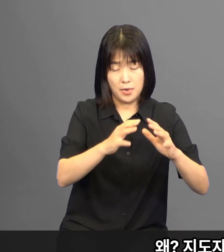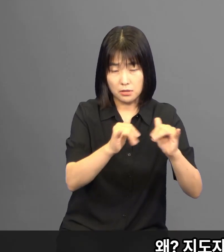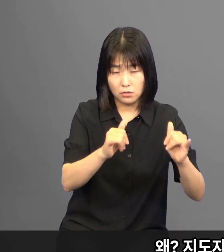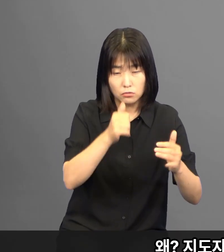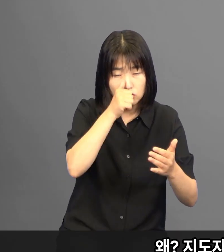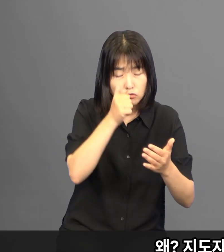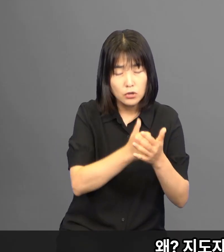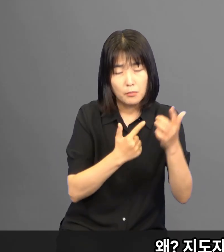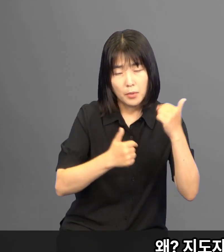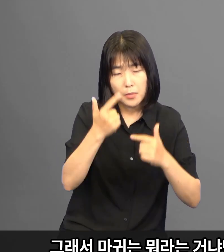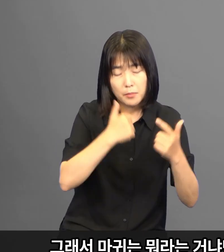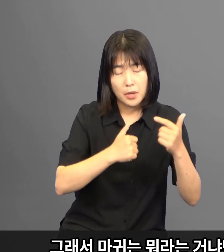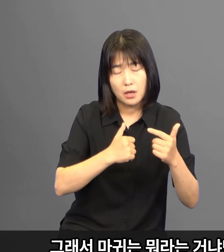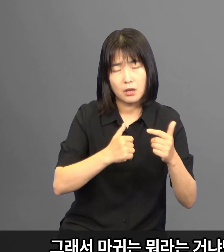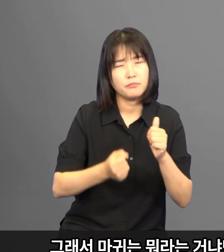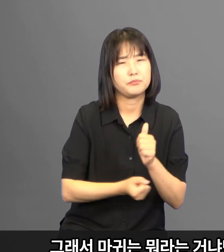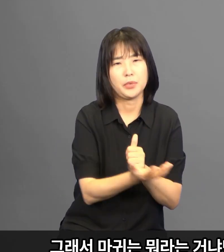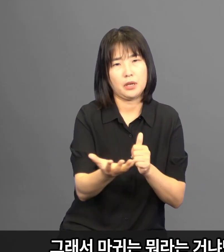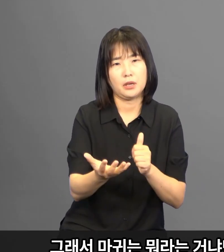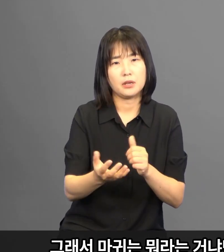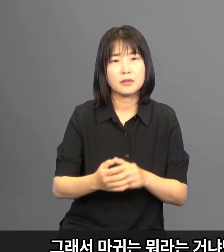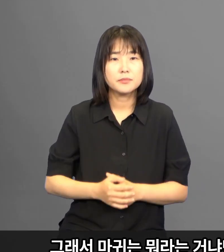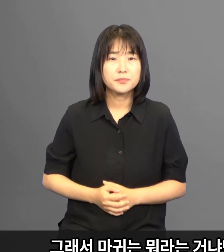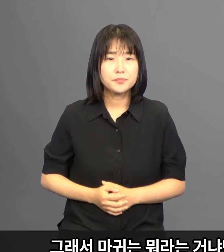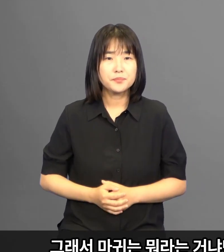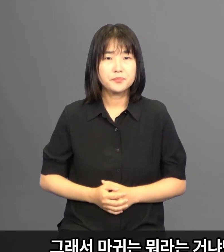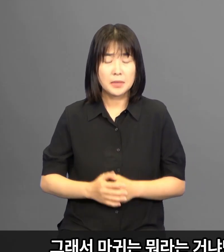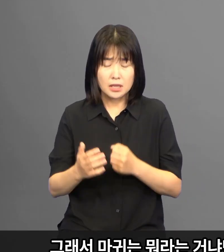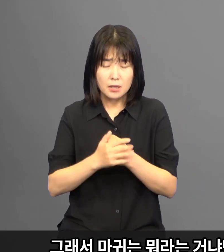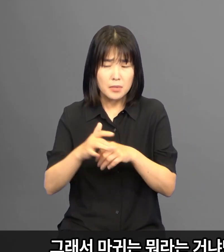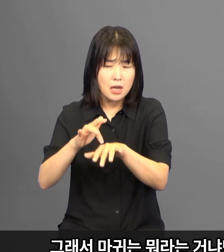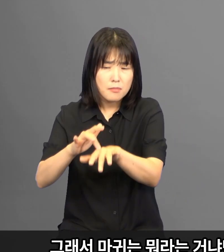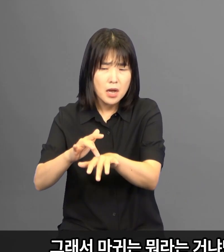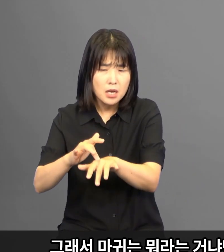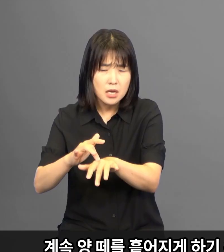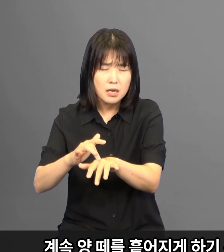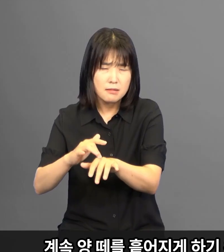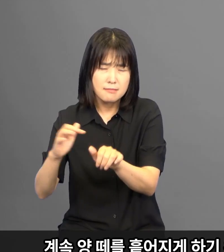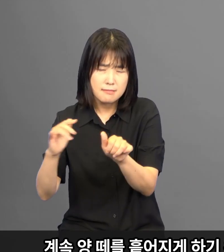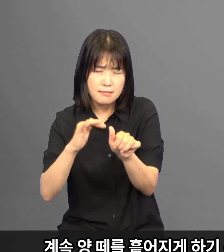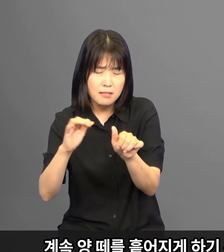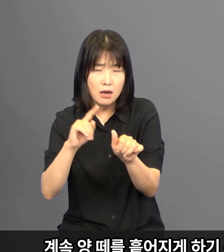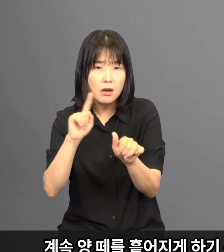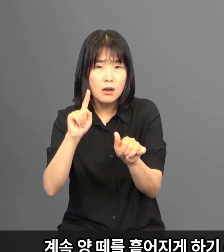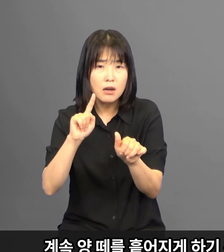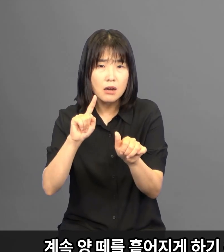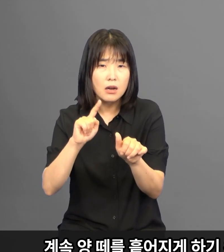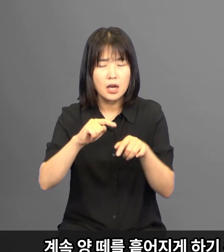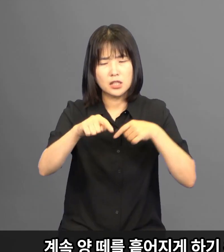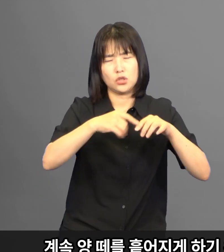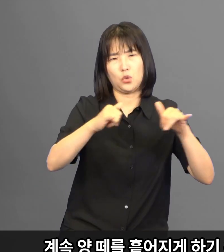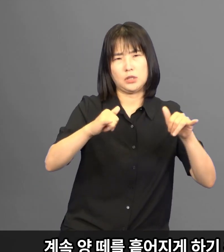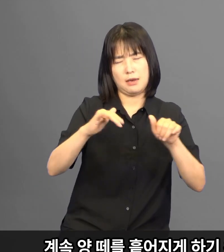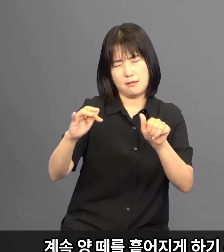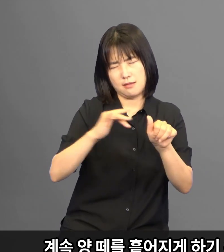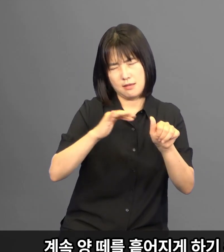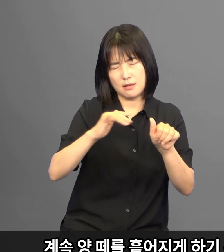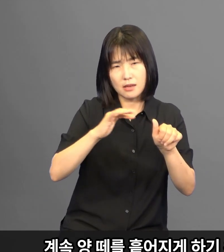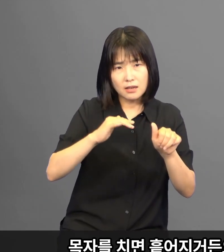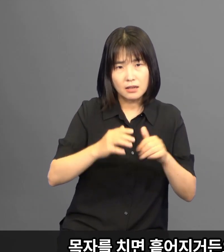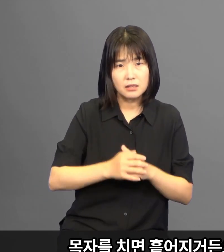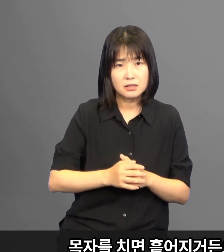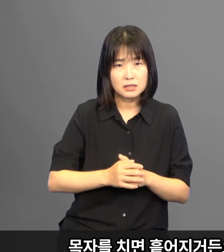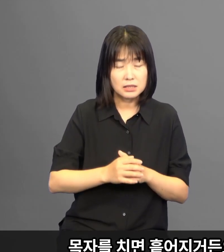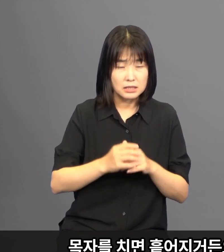짓니까. 그래서 마귀는 뭐라는 거냐면 계속 지도자를 공격하는 거예요. 계속 양떼를 흩트기 위해서 양떼를 건들 필요가